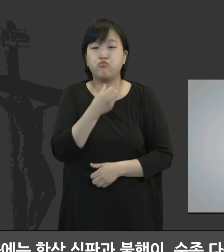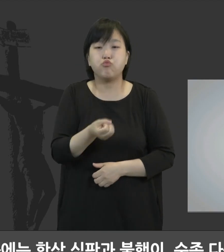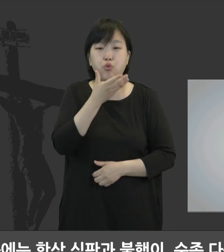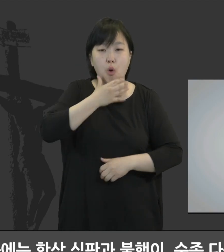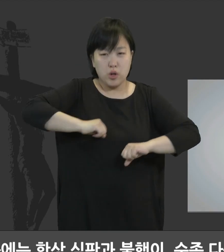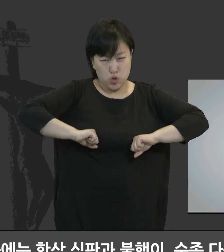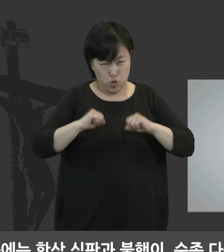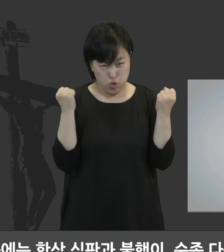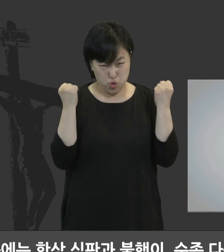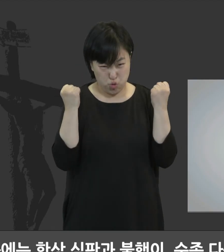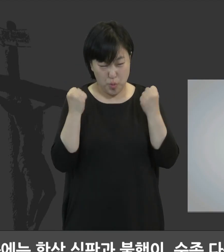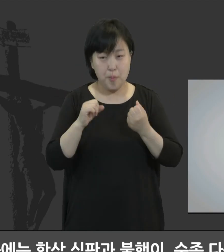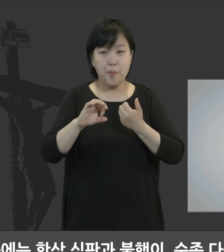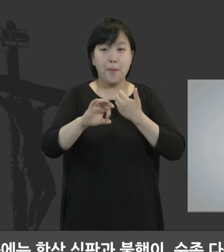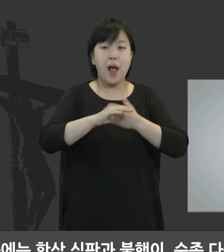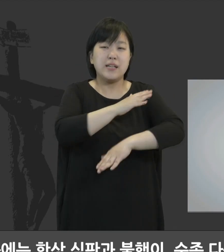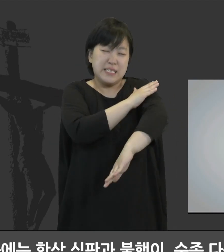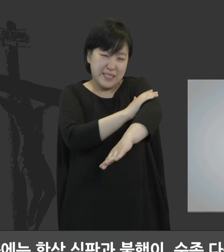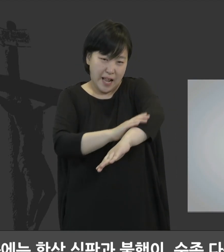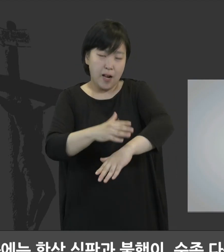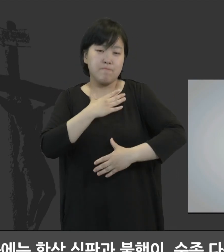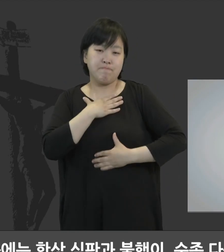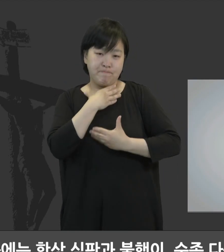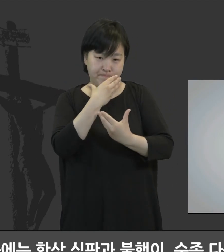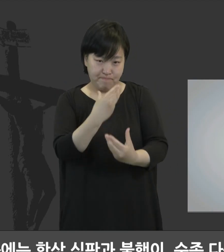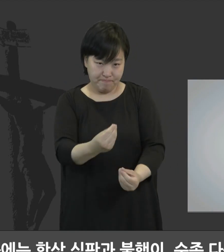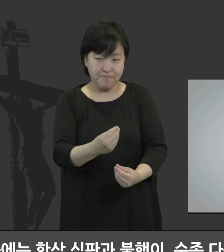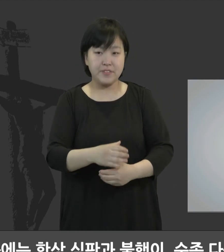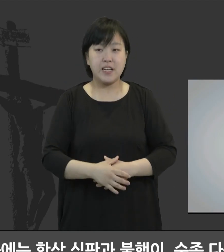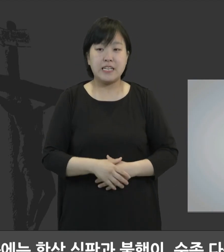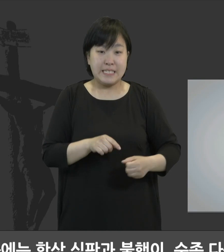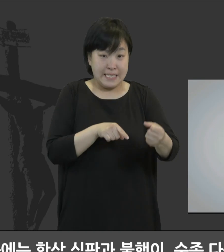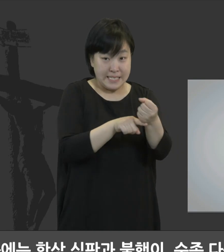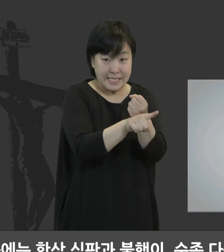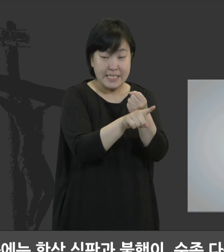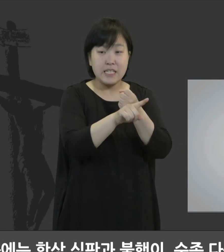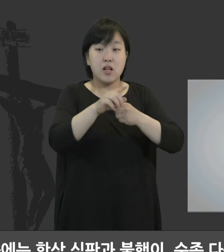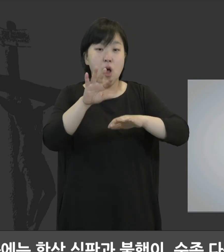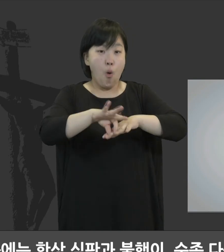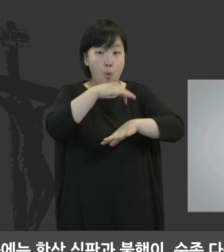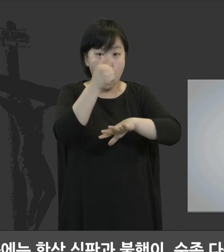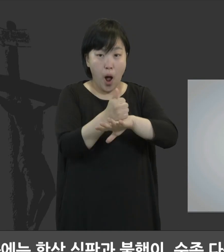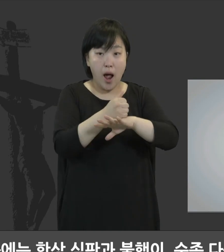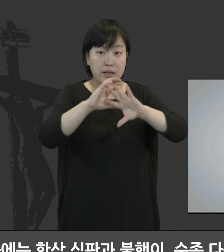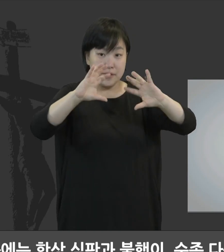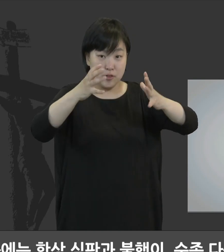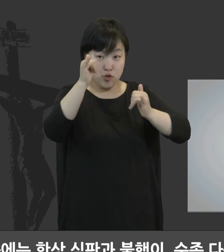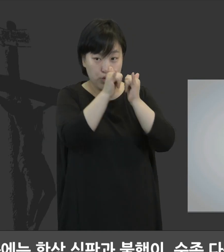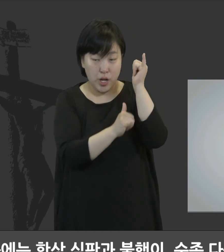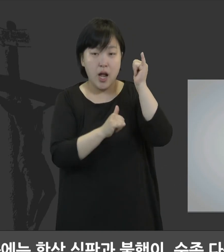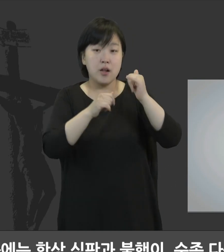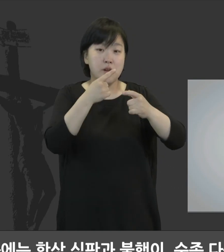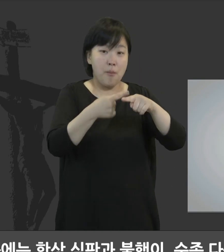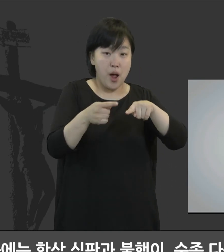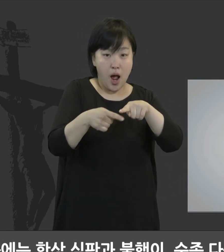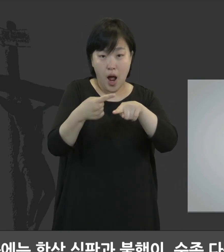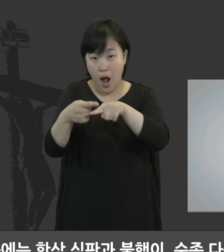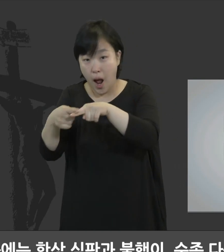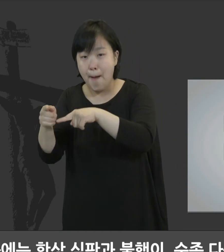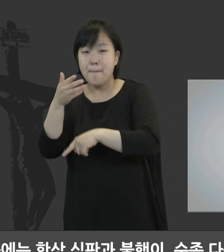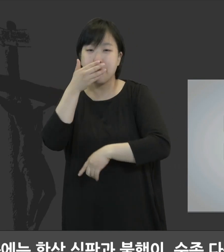다음에는 항상 형통과 평안이 따른다는 이 주제는 분열된 왕국의 역사를 평가하는 기준이